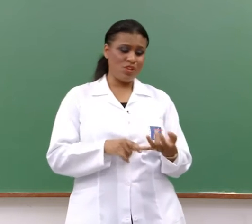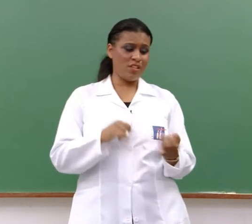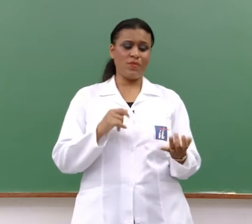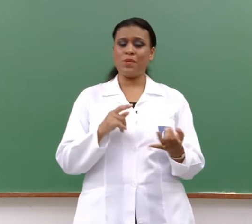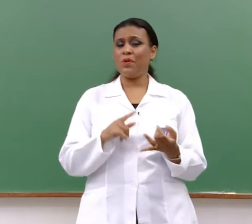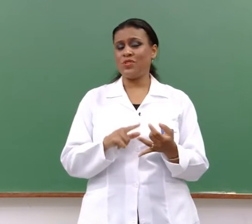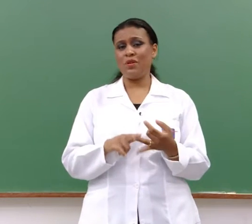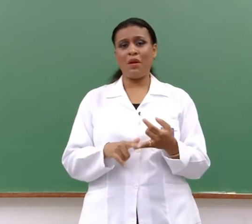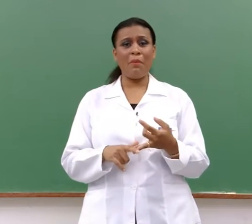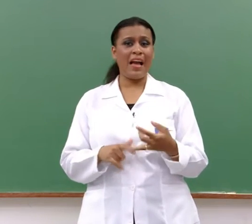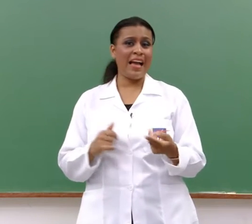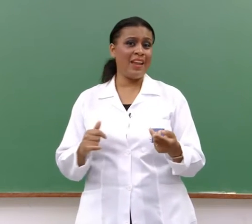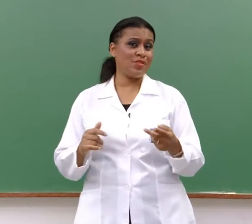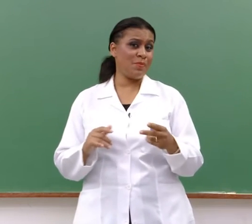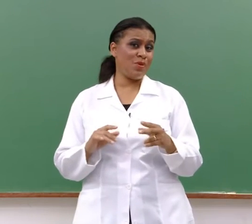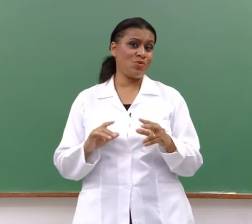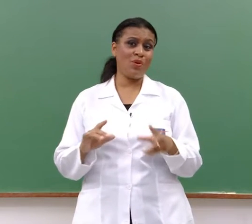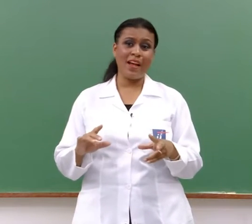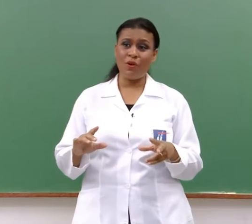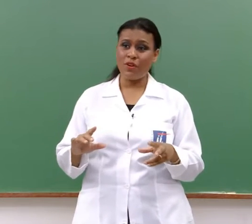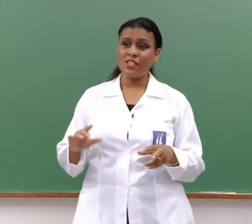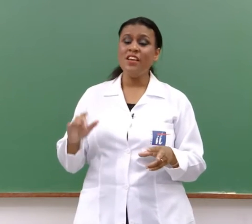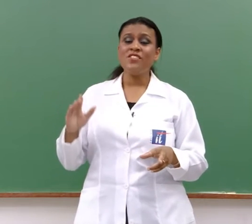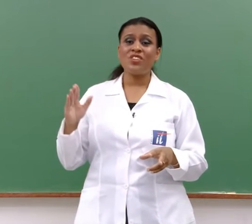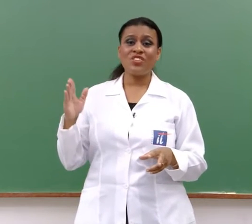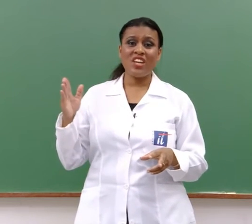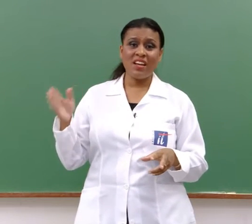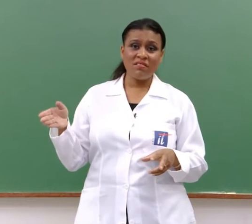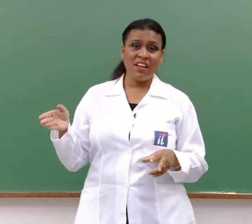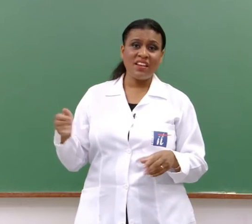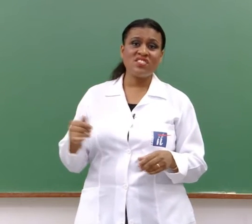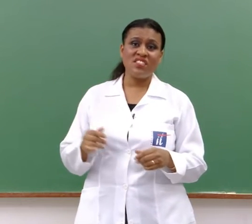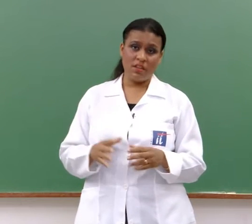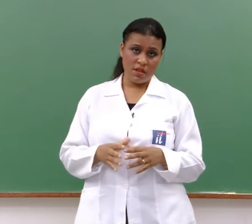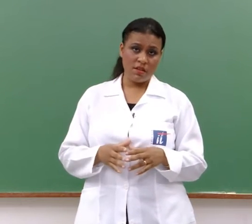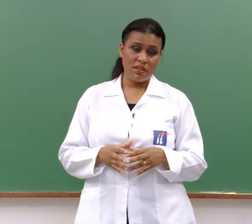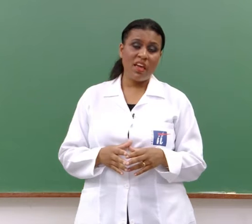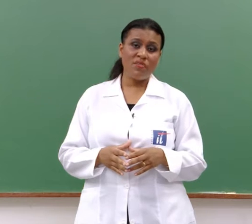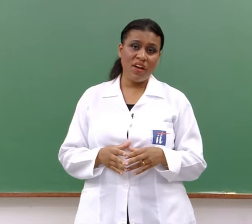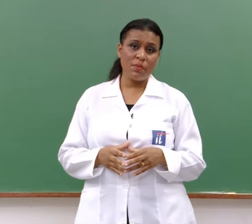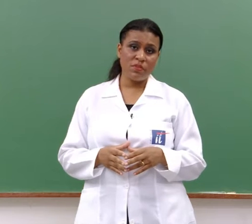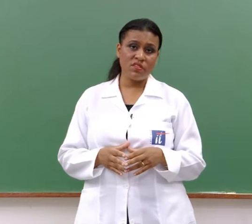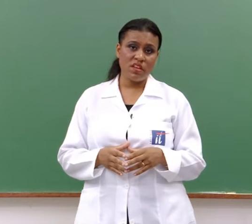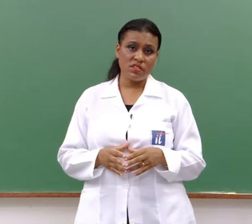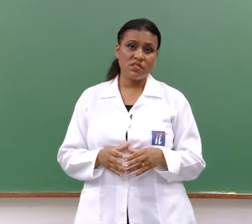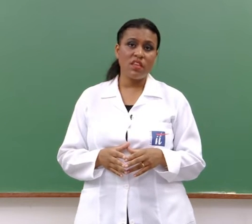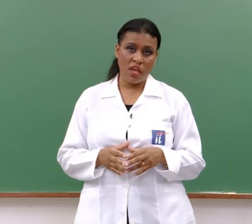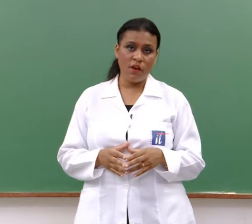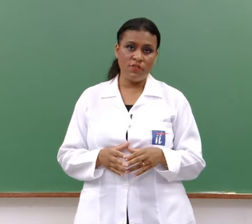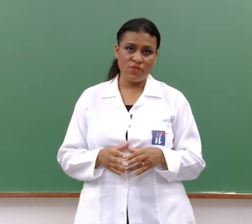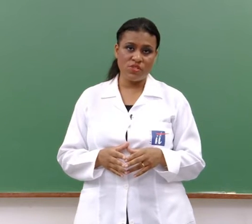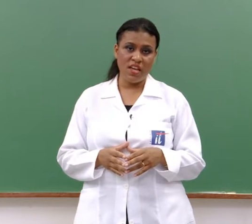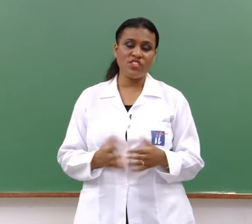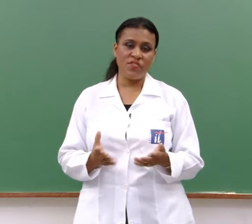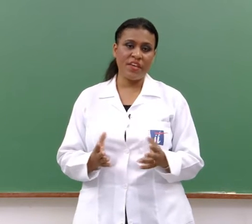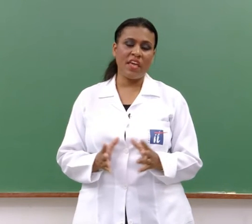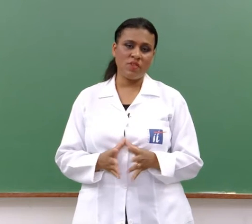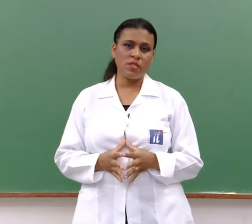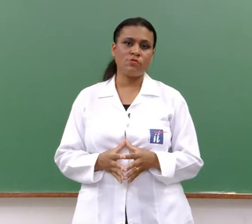jeito, você pode não ir com a minha cara, você pode qualquer coisa. Só que chegando lá na China, quem fala português? Eu e você. Adivinha quem vai ser sua